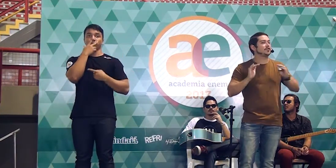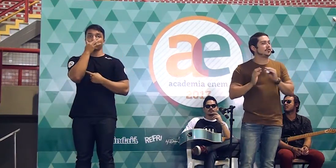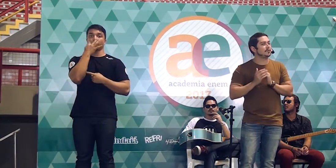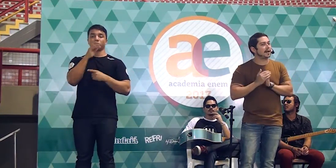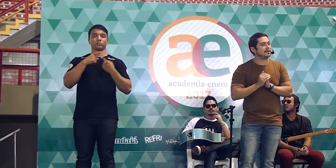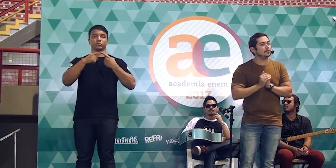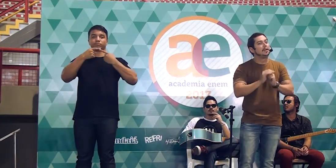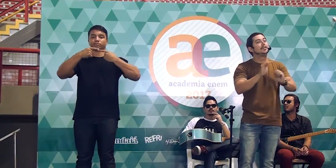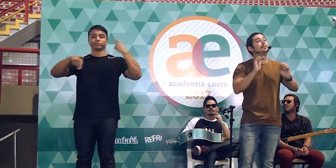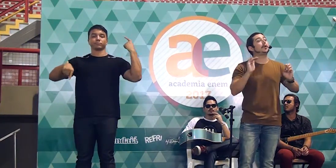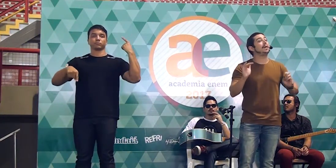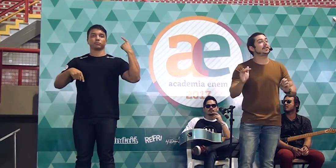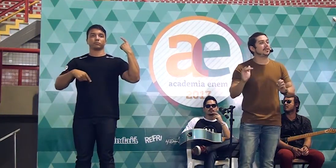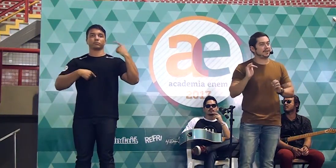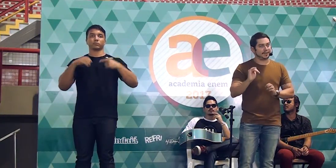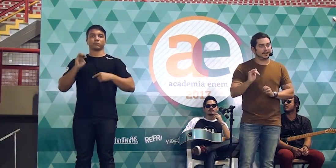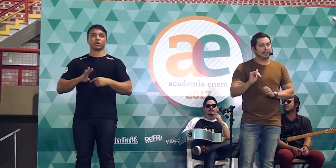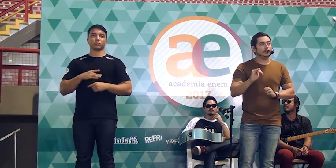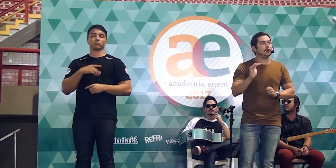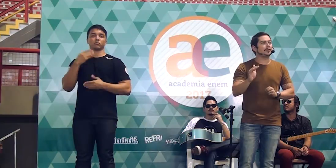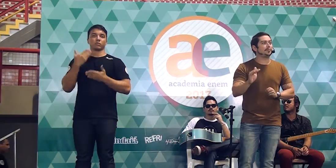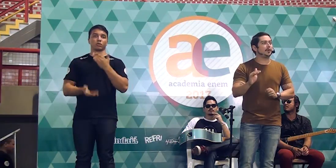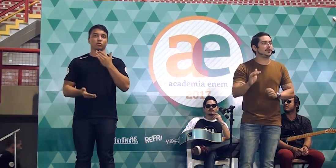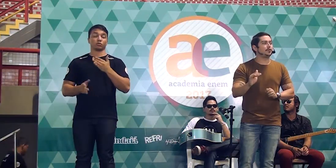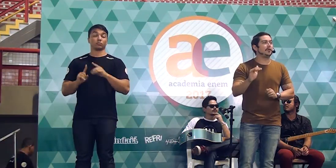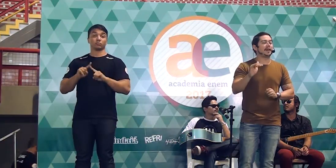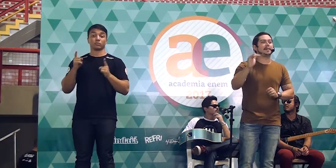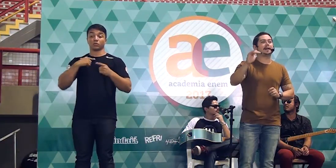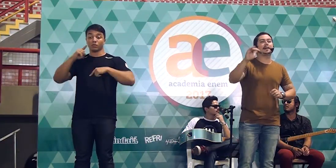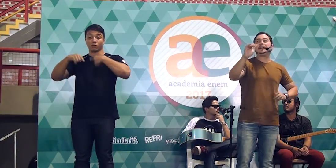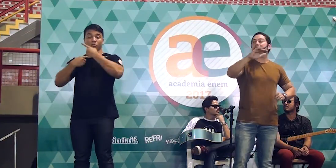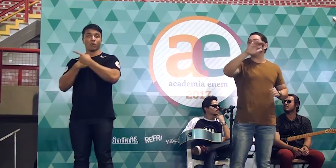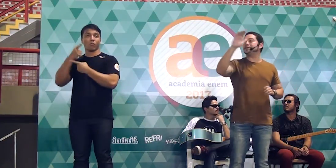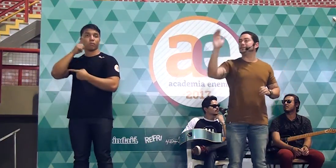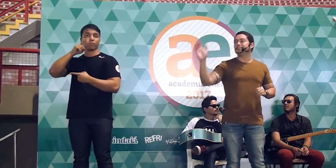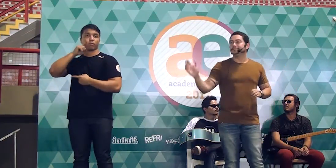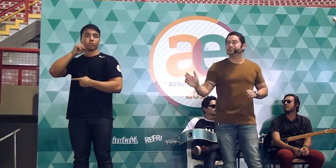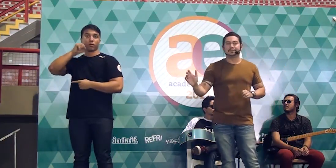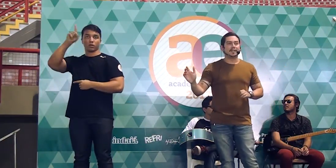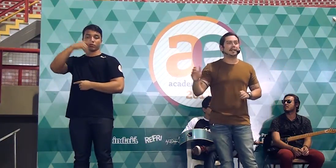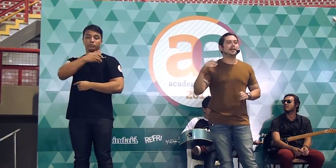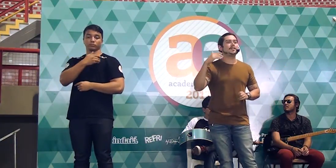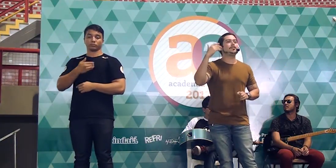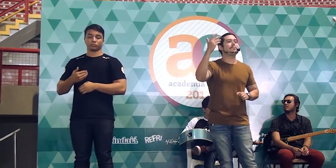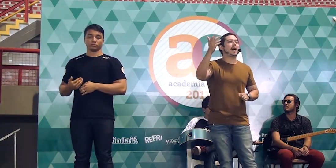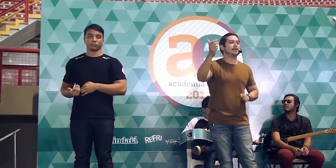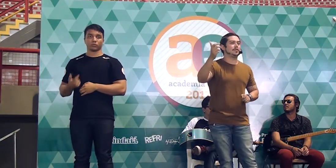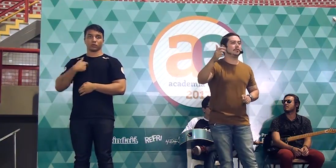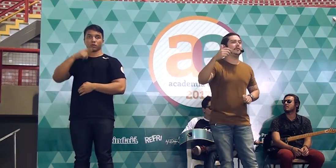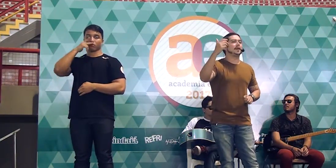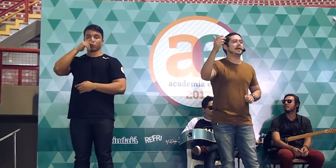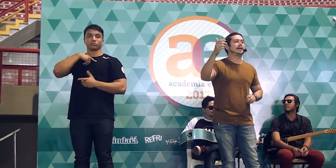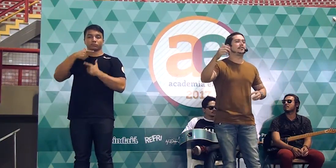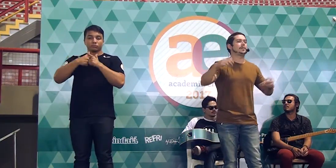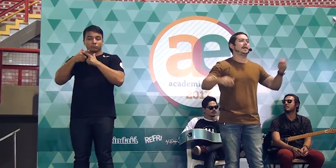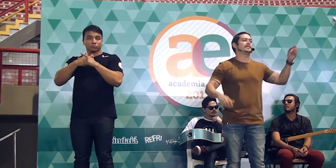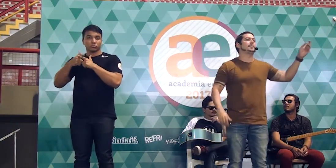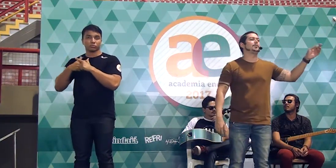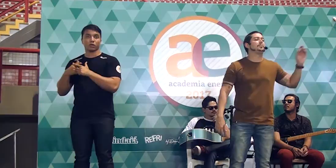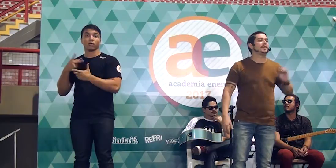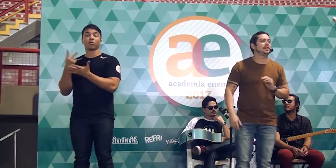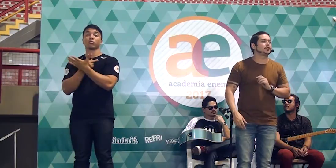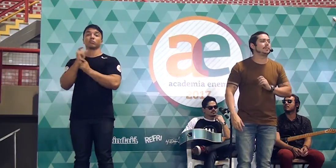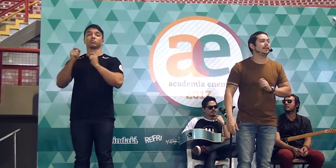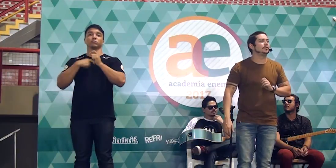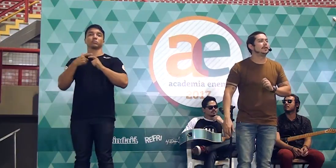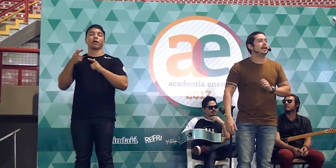cortou relações com o Brasil, diplomáticas. Logo depois, o governo americano em crise de imagem, o governo americano tinha passado